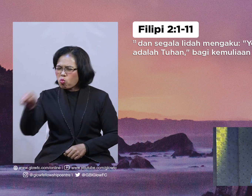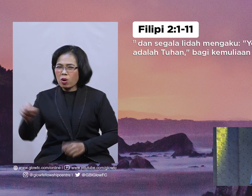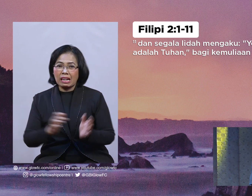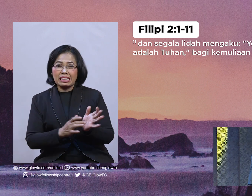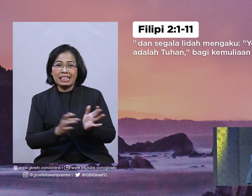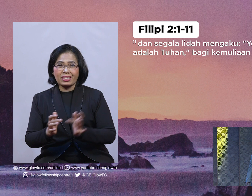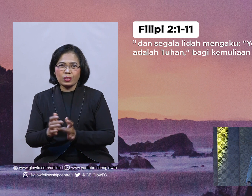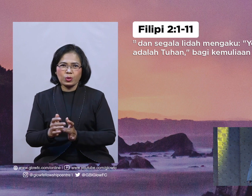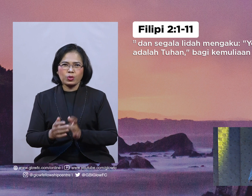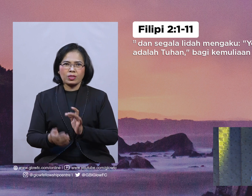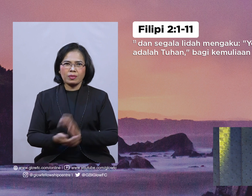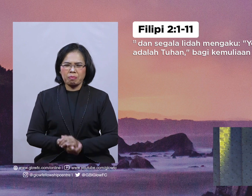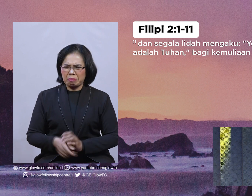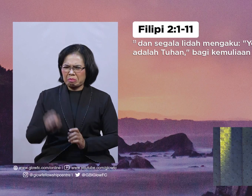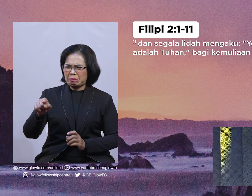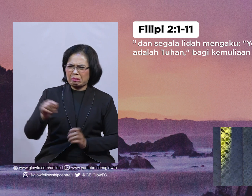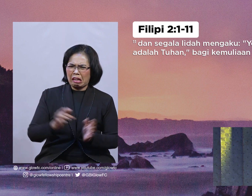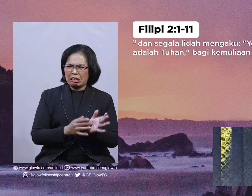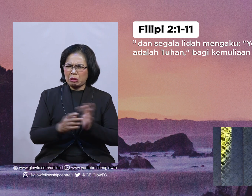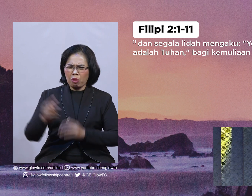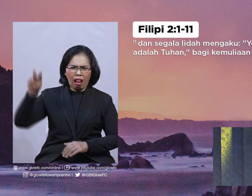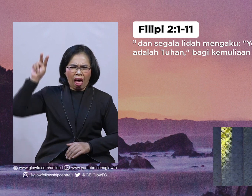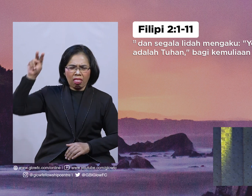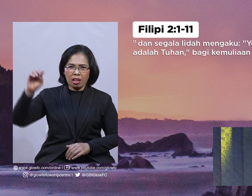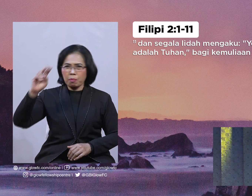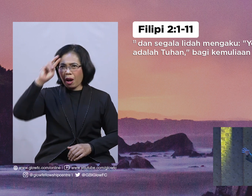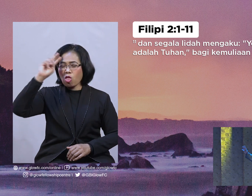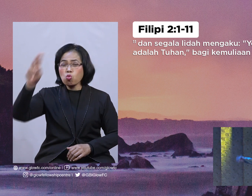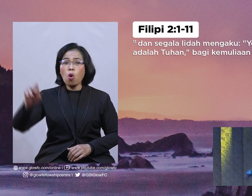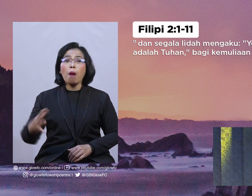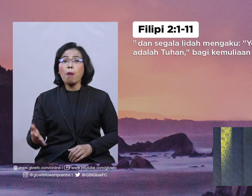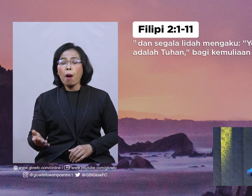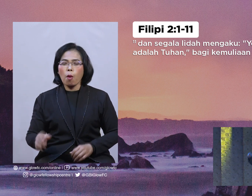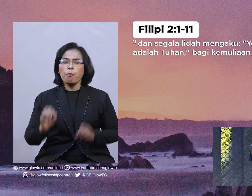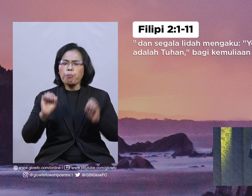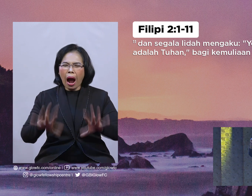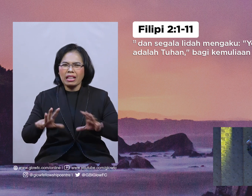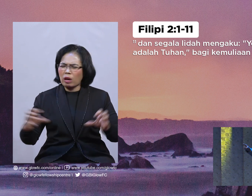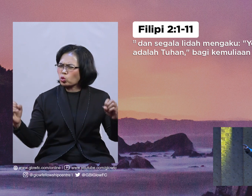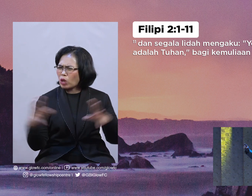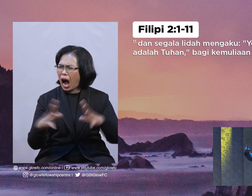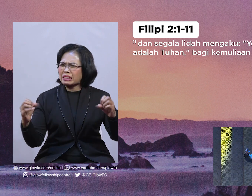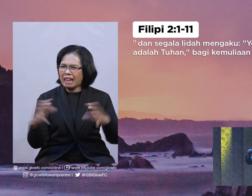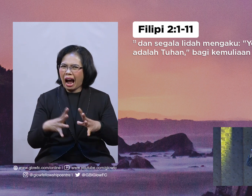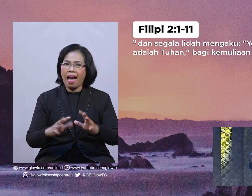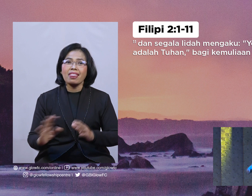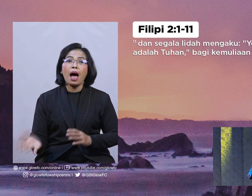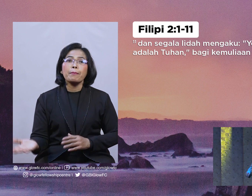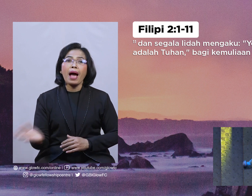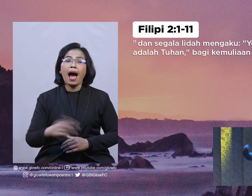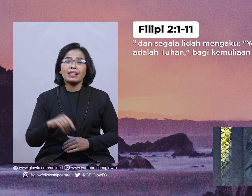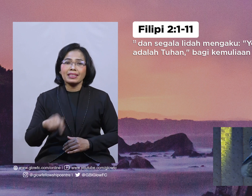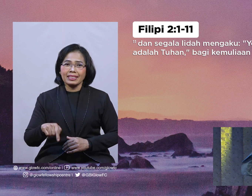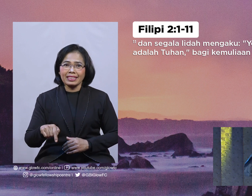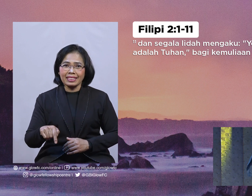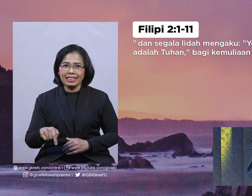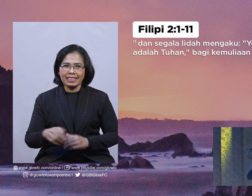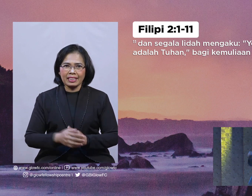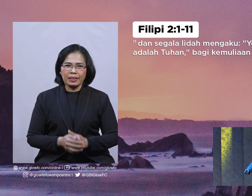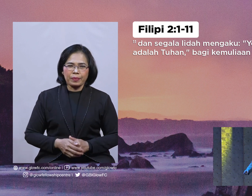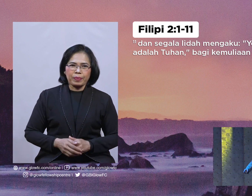Yesus boleh berkata Oh yes dilantik sebagai Tuhan apapun serangannya tetapi harinya akan tiba kata Alkitab